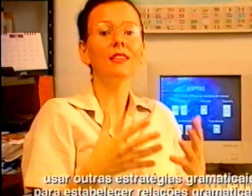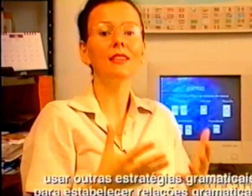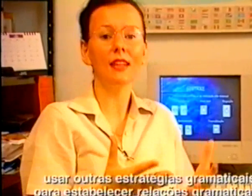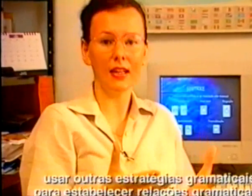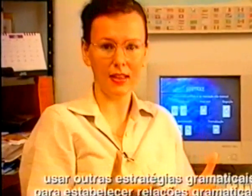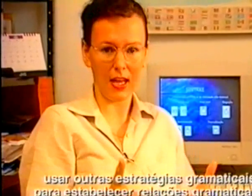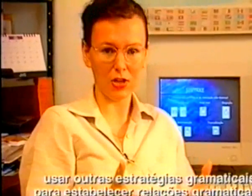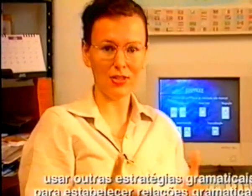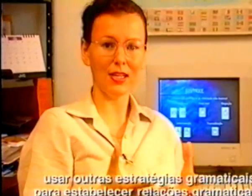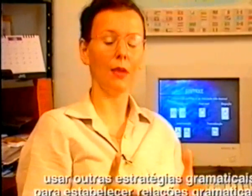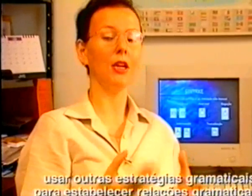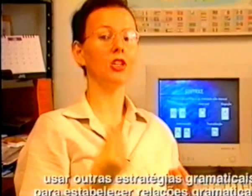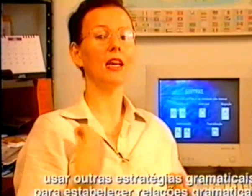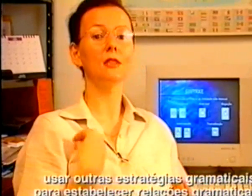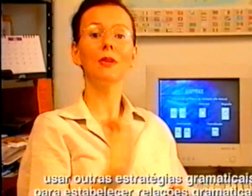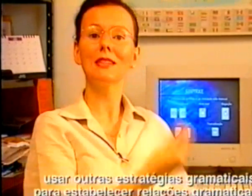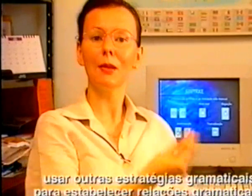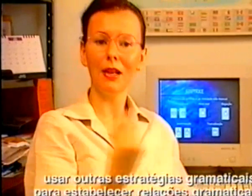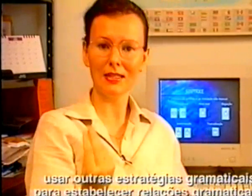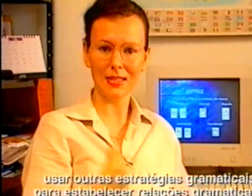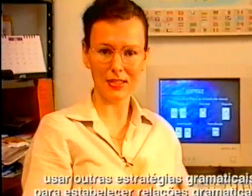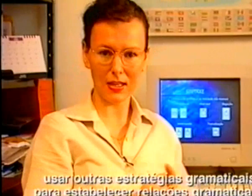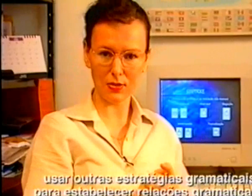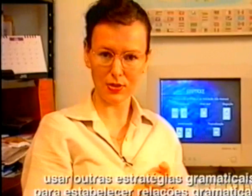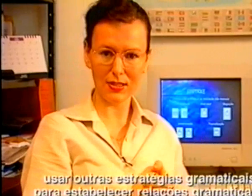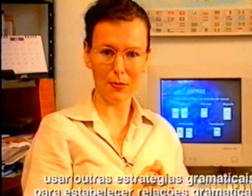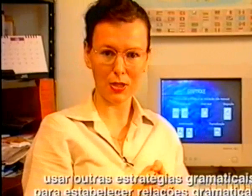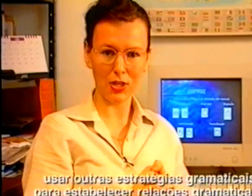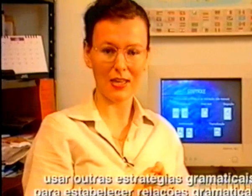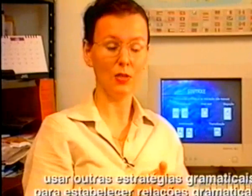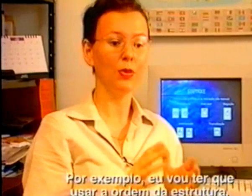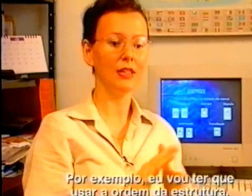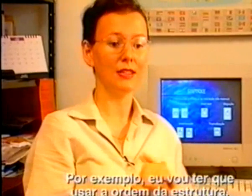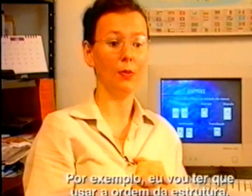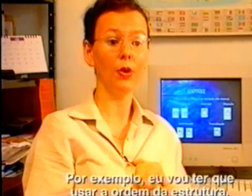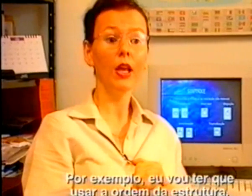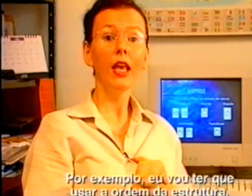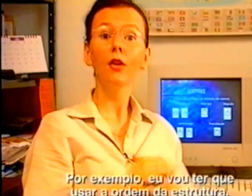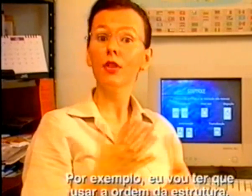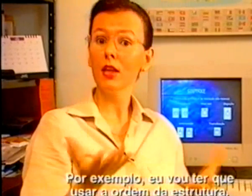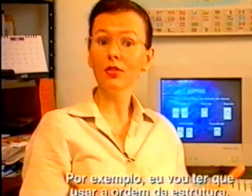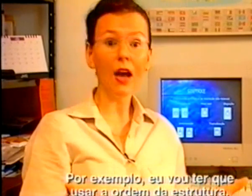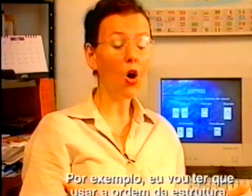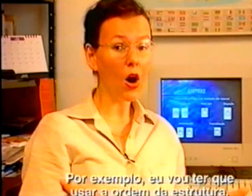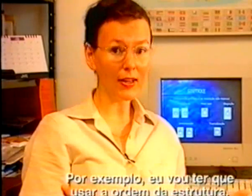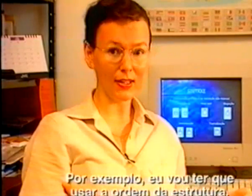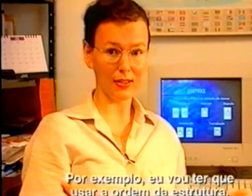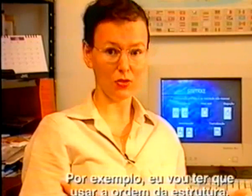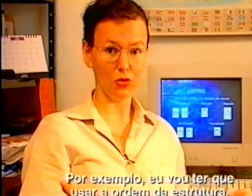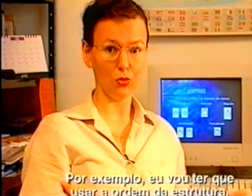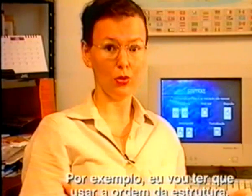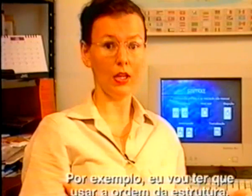outras estratégias gramaticais para estabelecer as relações gramaticais. Por exemplo, eu vou ter que usar a ordem da